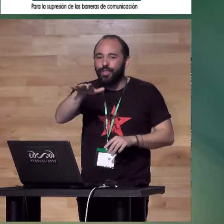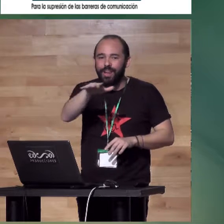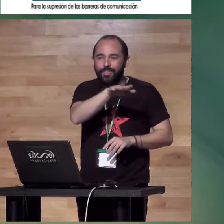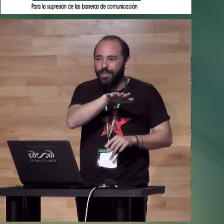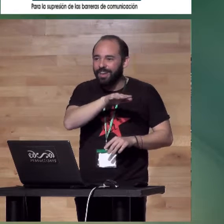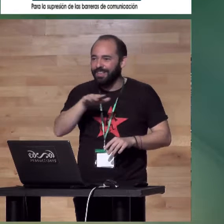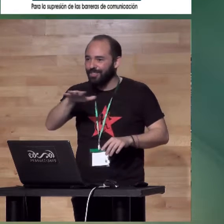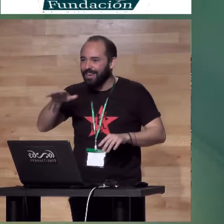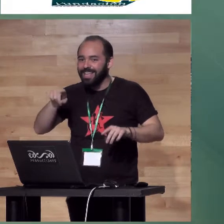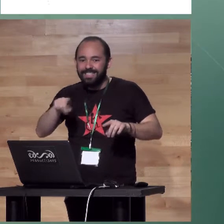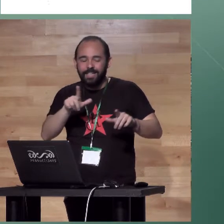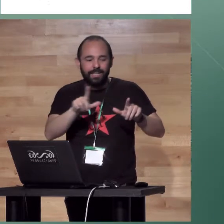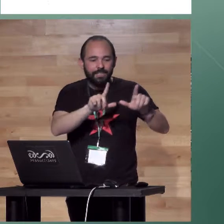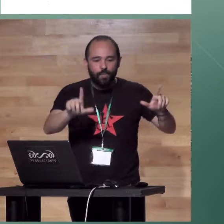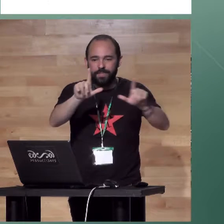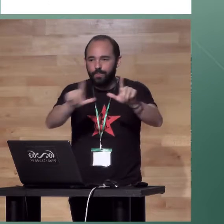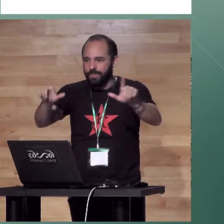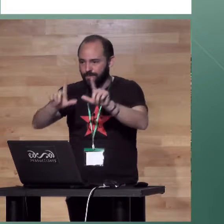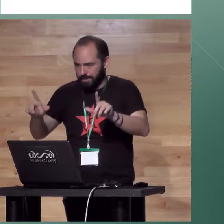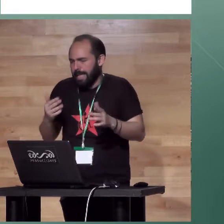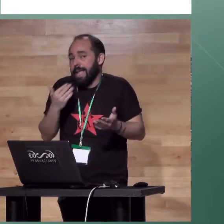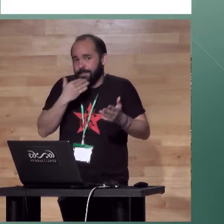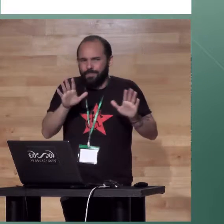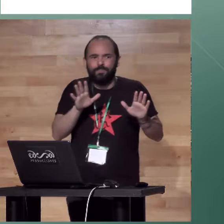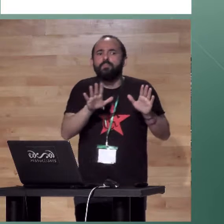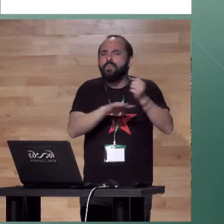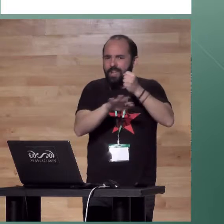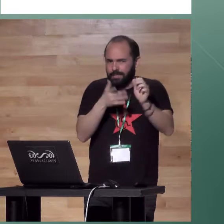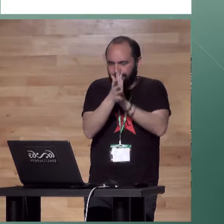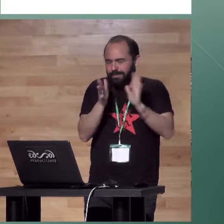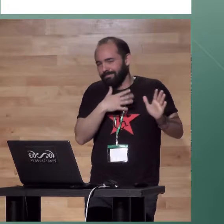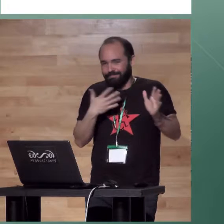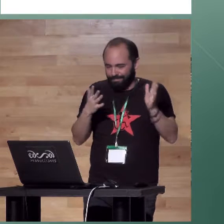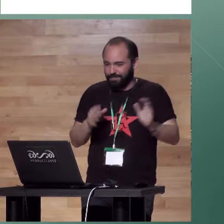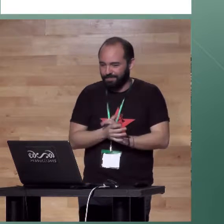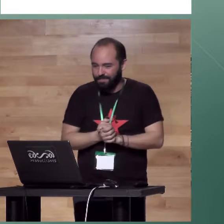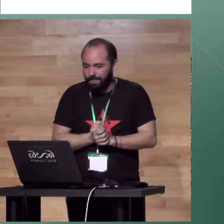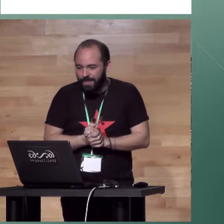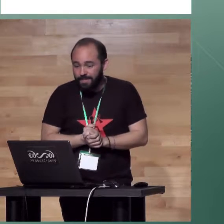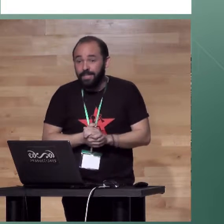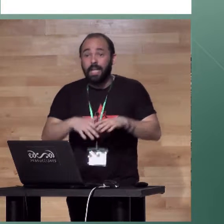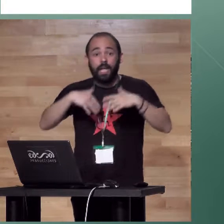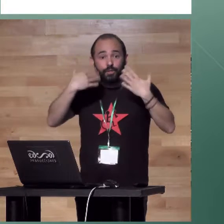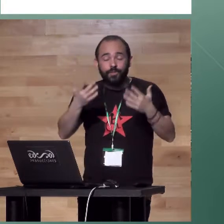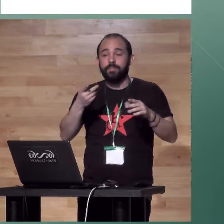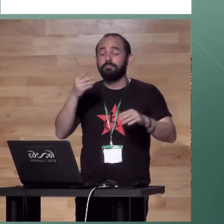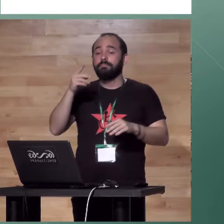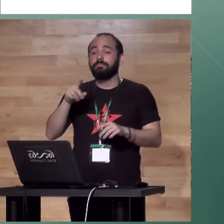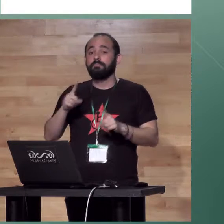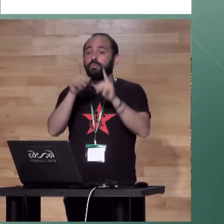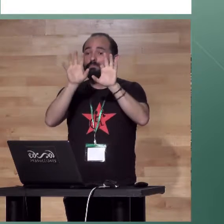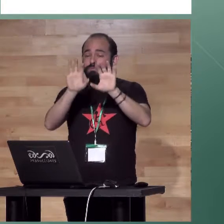2. Son localizaciones, por así decir, donde transcurren las, de una forma básica,